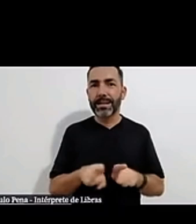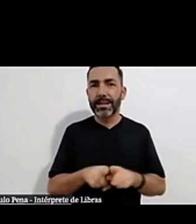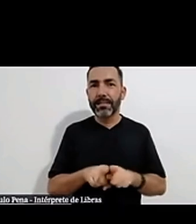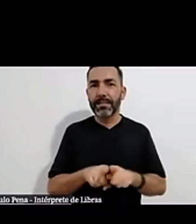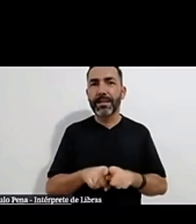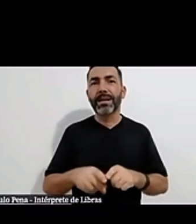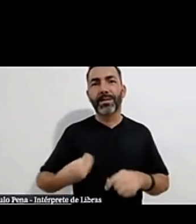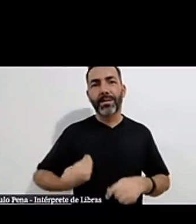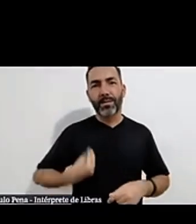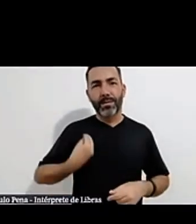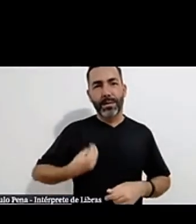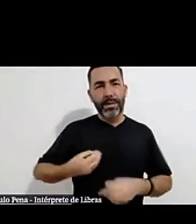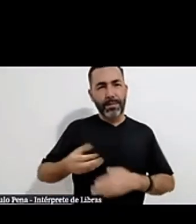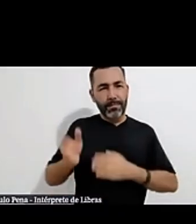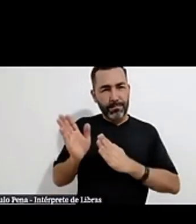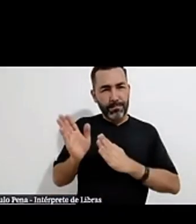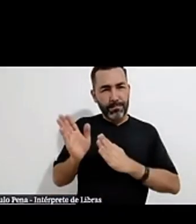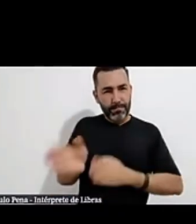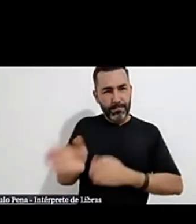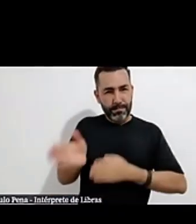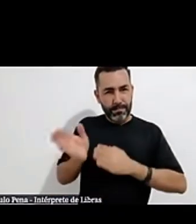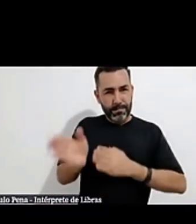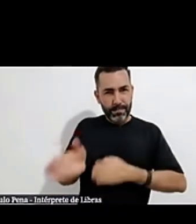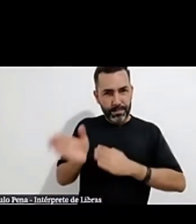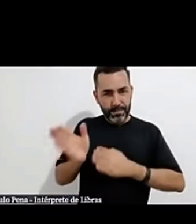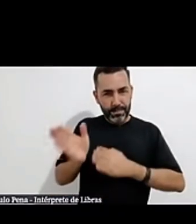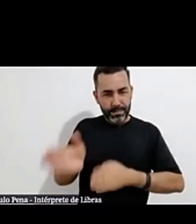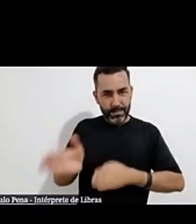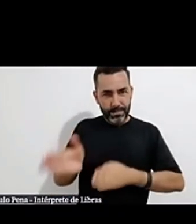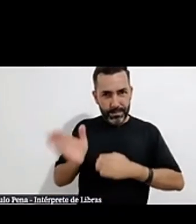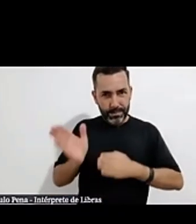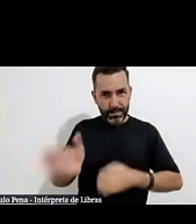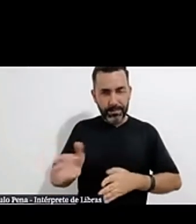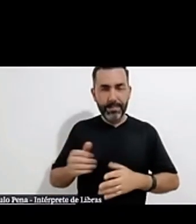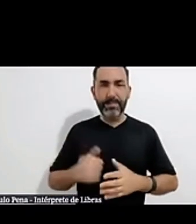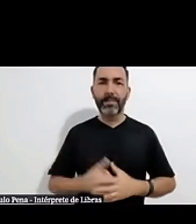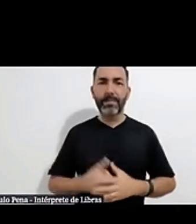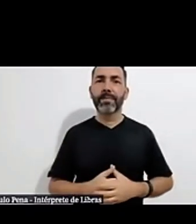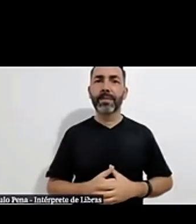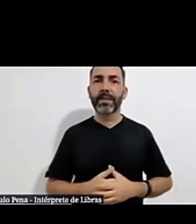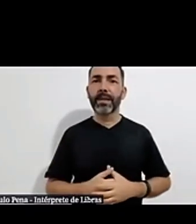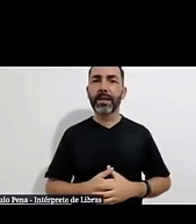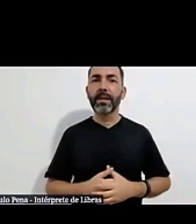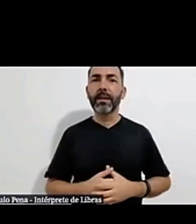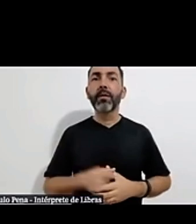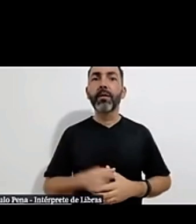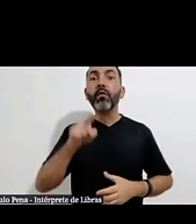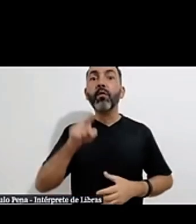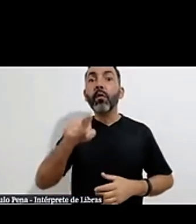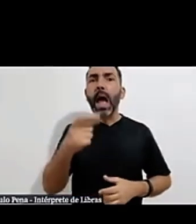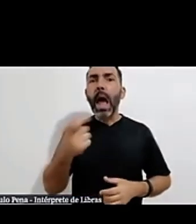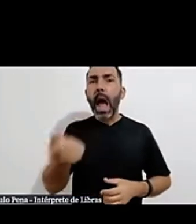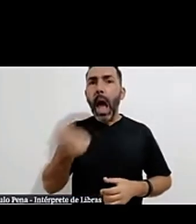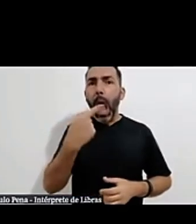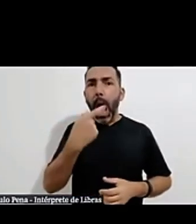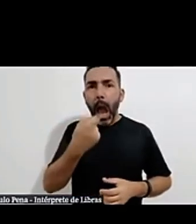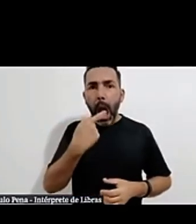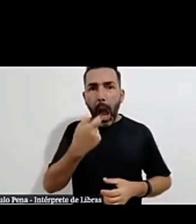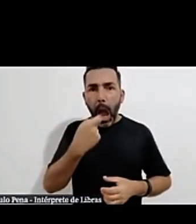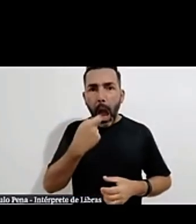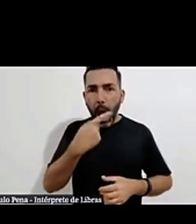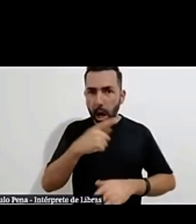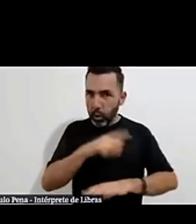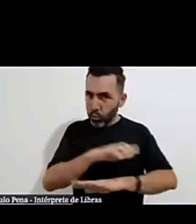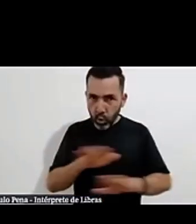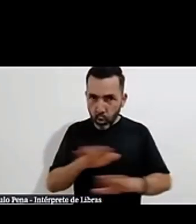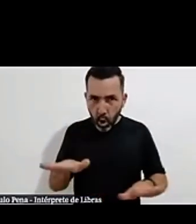de remédios químicos que você vai melhorar, mas também fazendo mudanças, né,